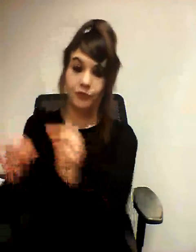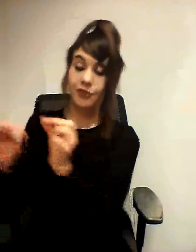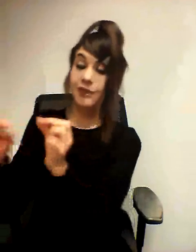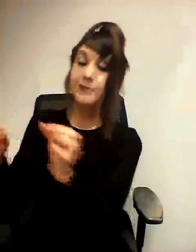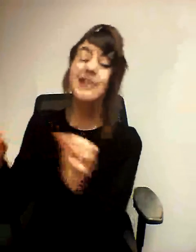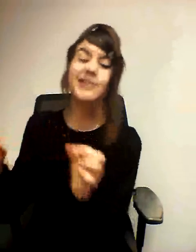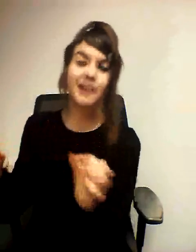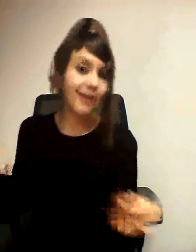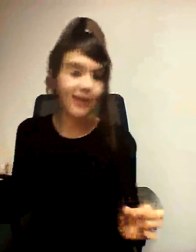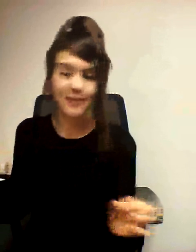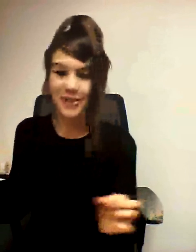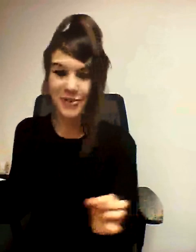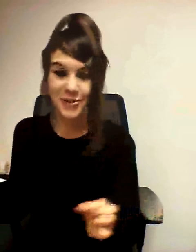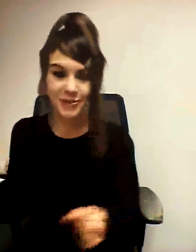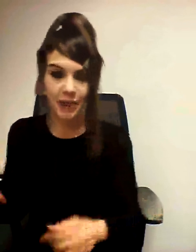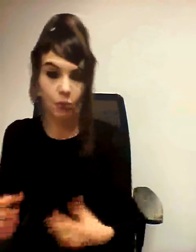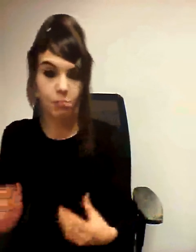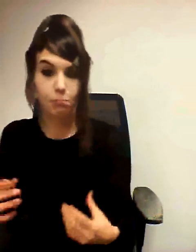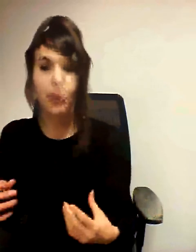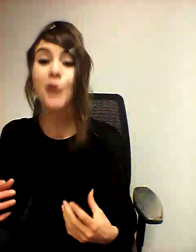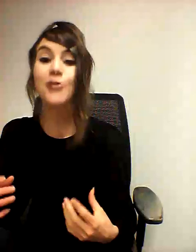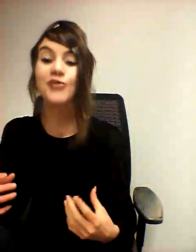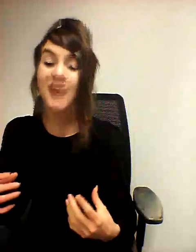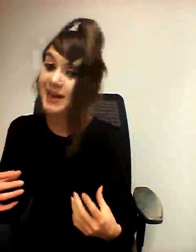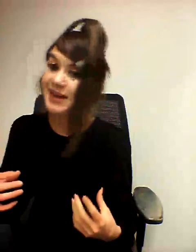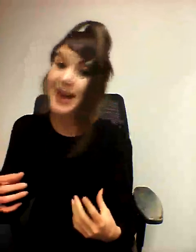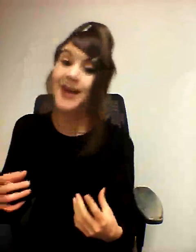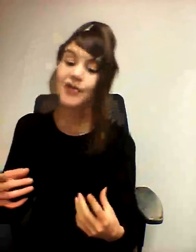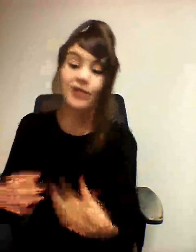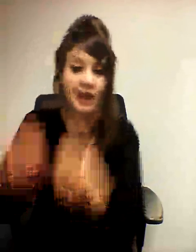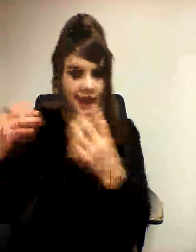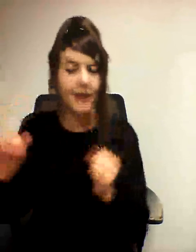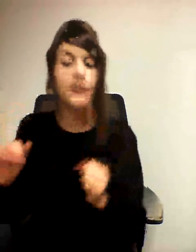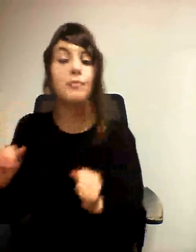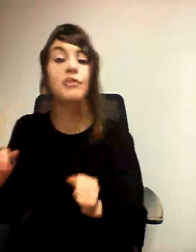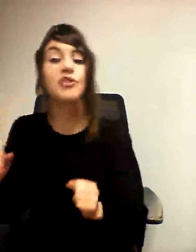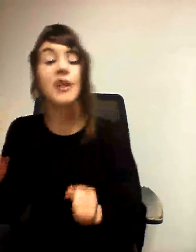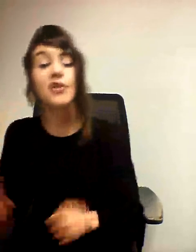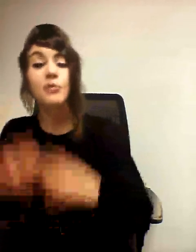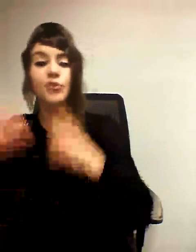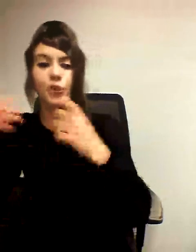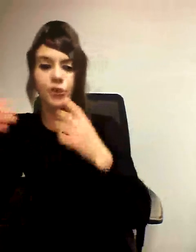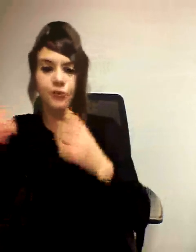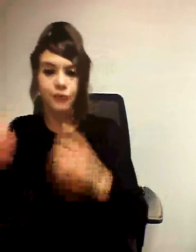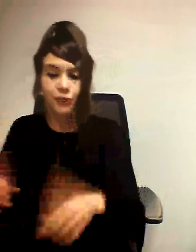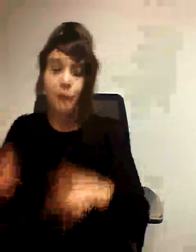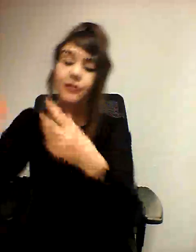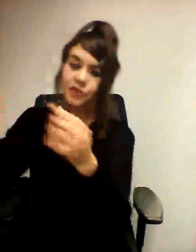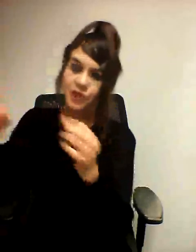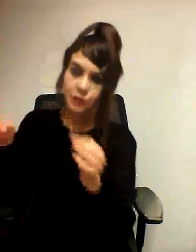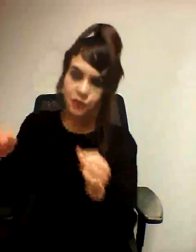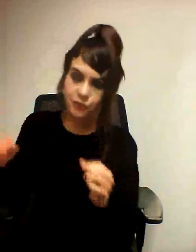die die cellen allemaal nodig hebben om proteasen, eiwitspitsen en enzymen te kunnen vormen, vesikels te